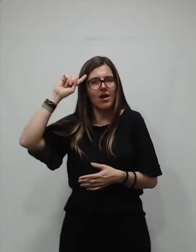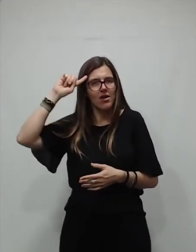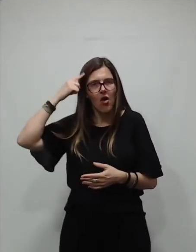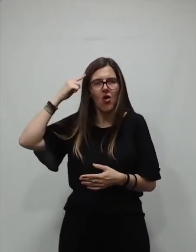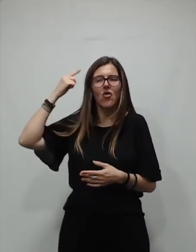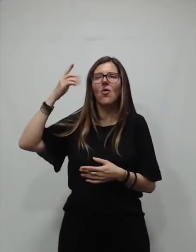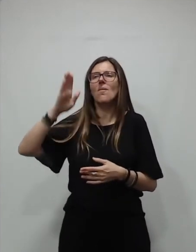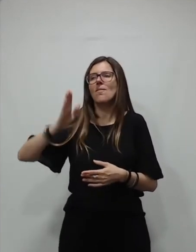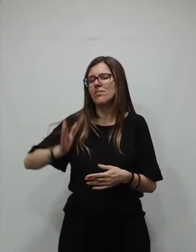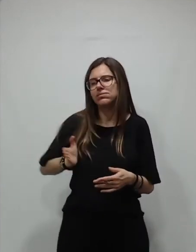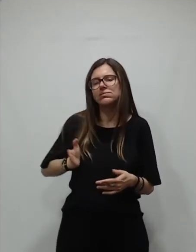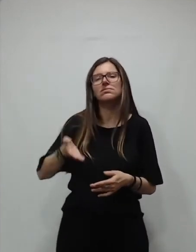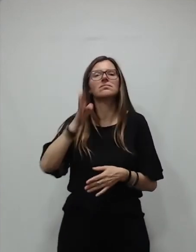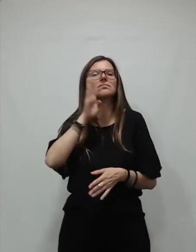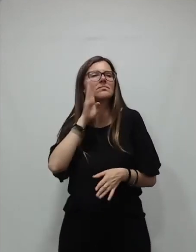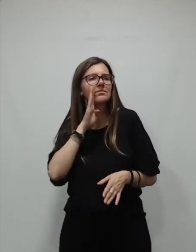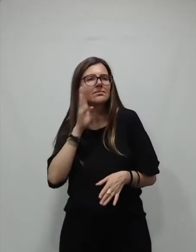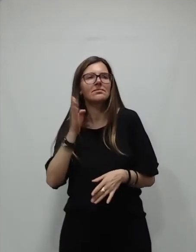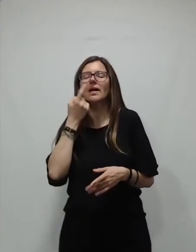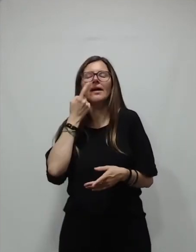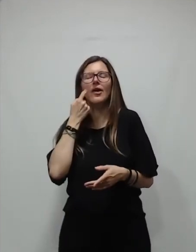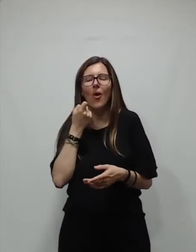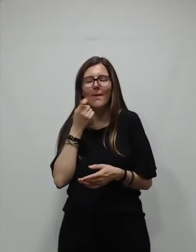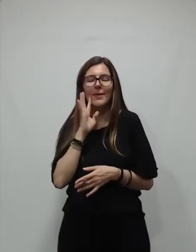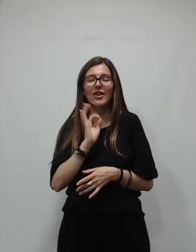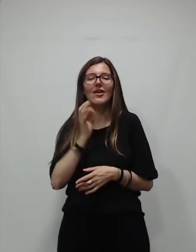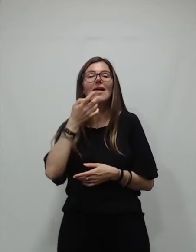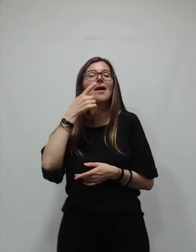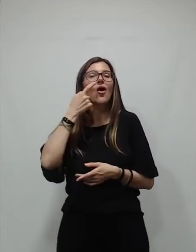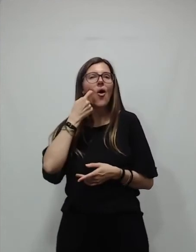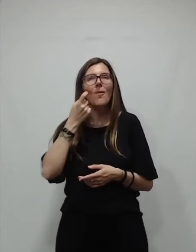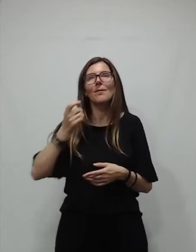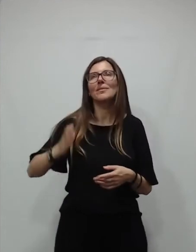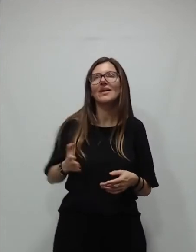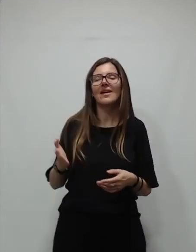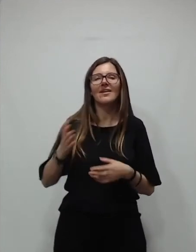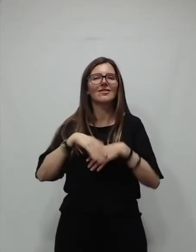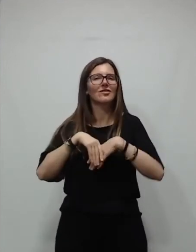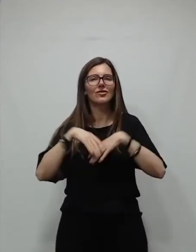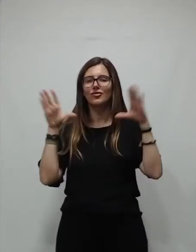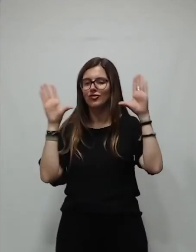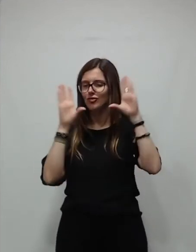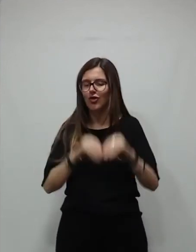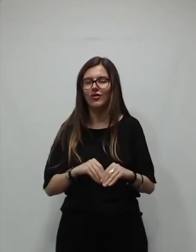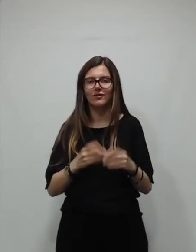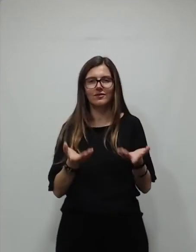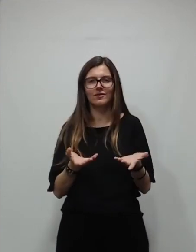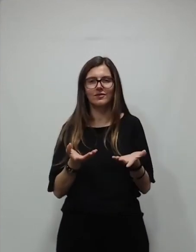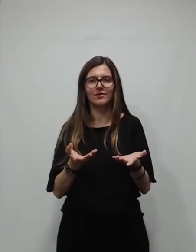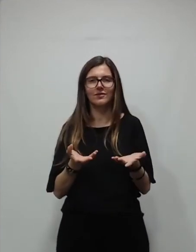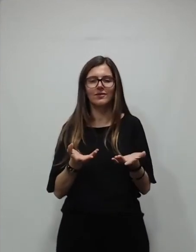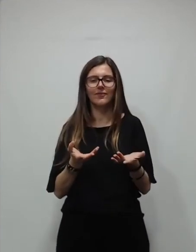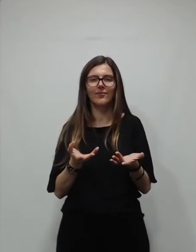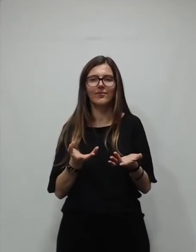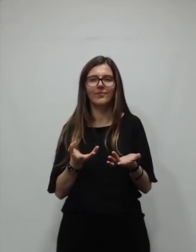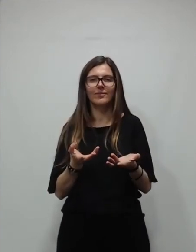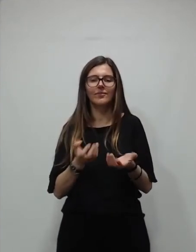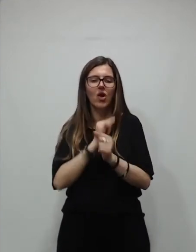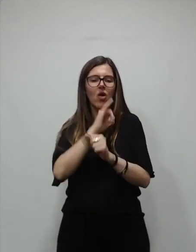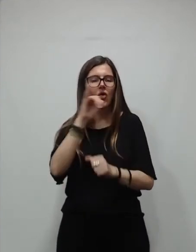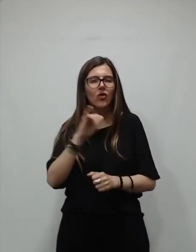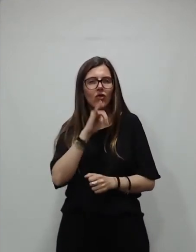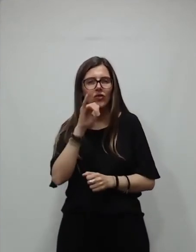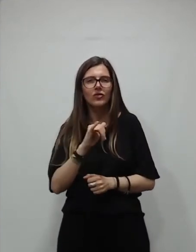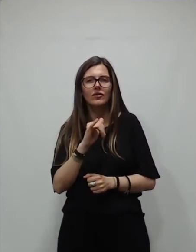inclusivo, que no significa simplemente la teoría, sino que realmente hacerlo una realidad. para que no duerman en un cajón todas estas leyes a